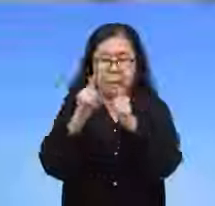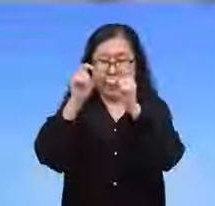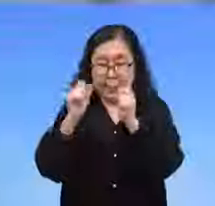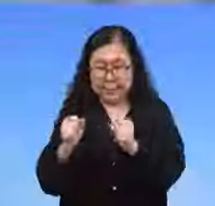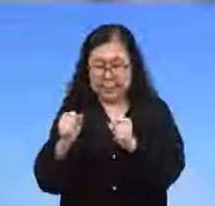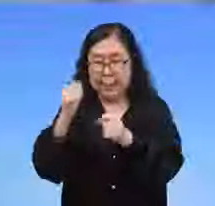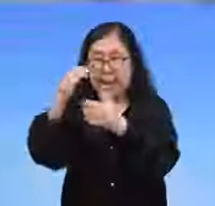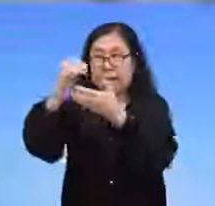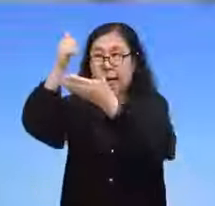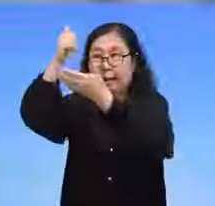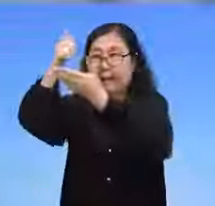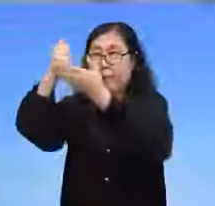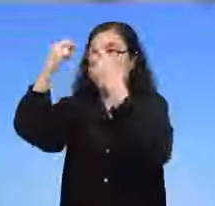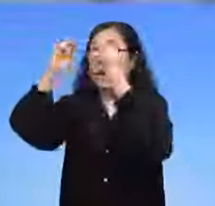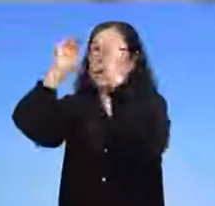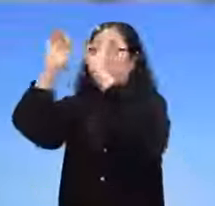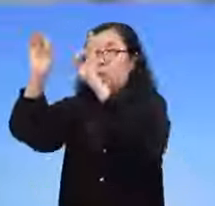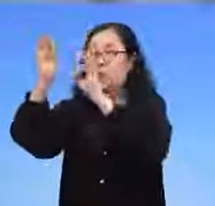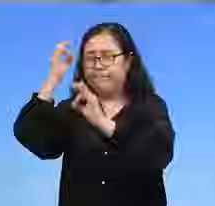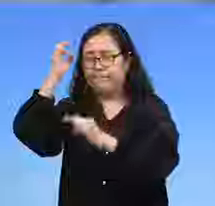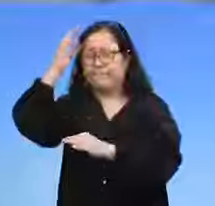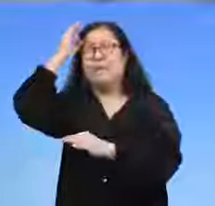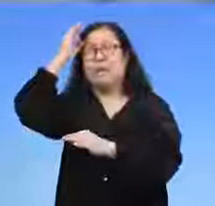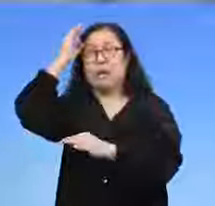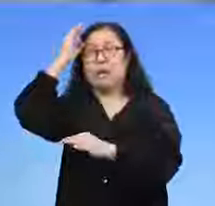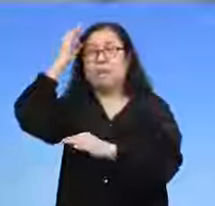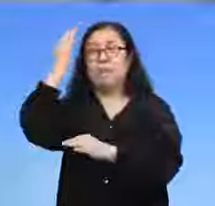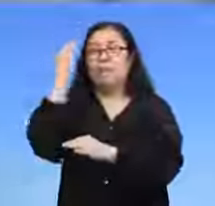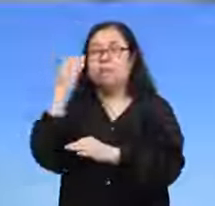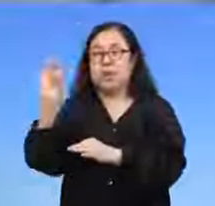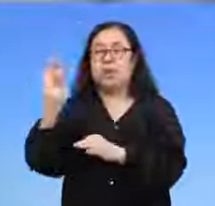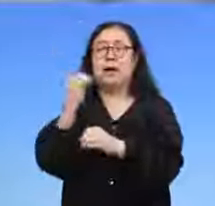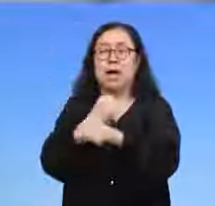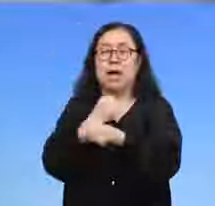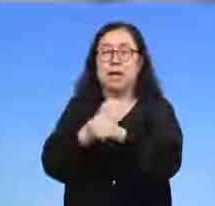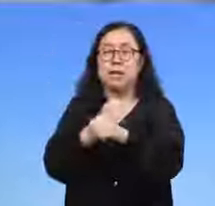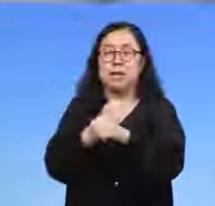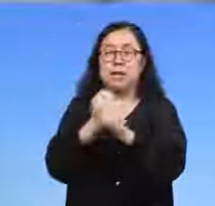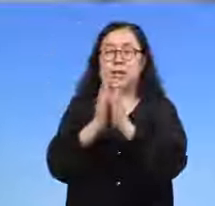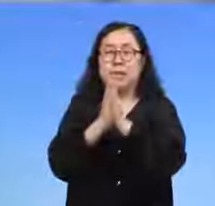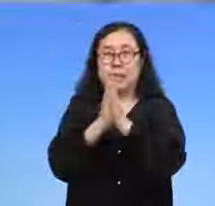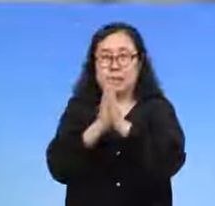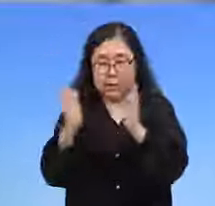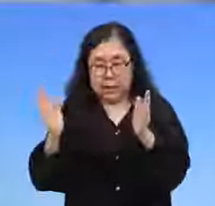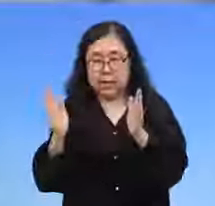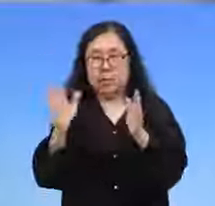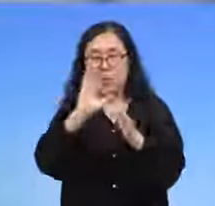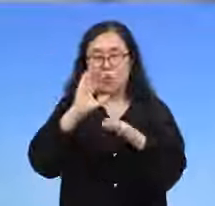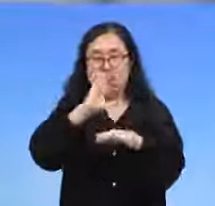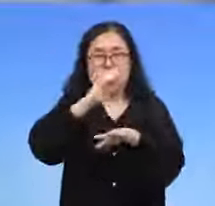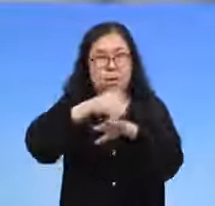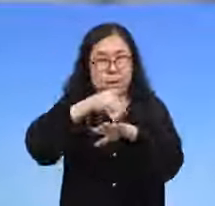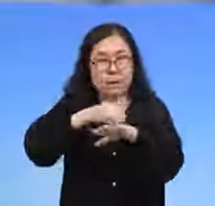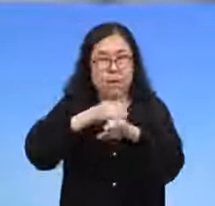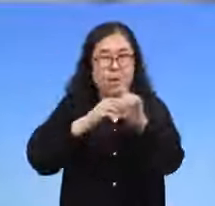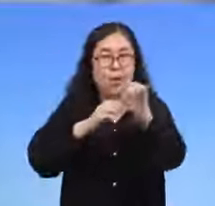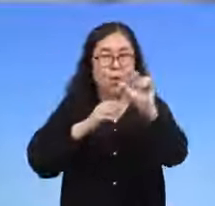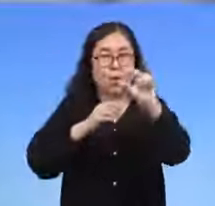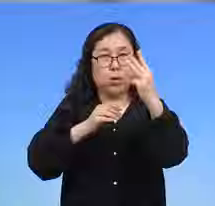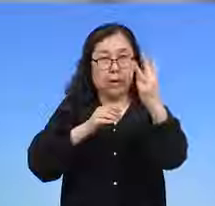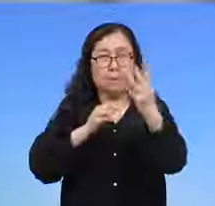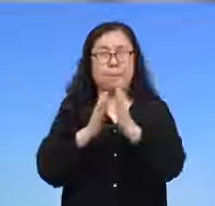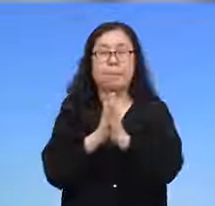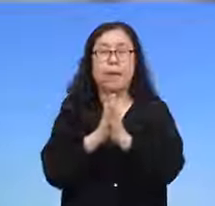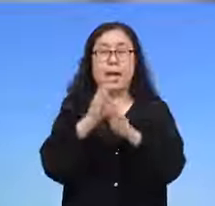바라보고 인식하기 시작하는 훈련이다. 그래서 여러분, 다시 말씀드리고 다시 부탁드립니다. 153